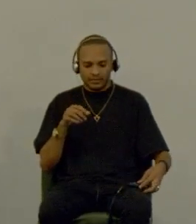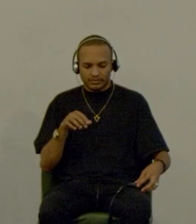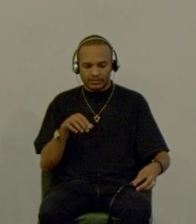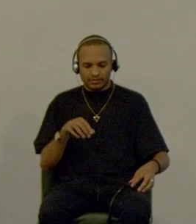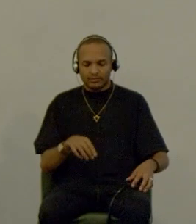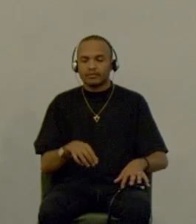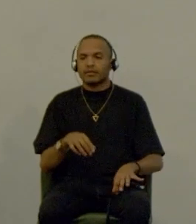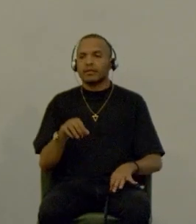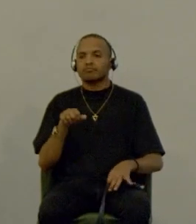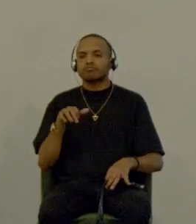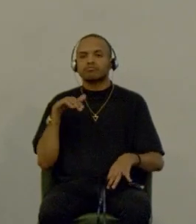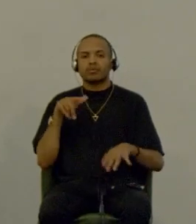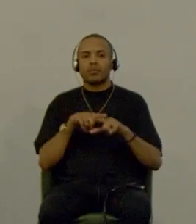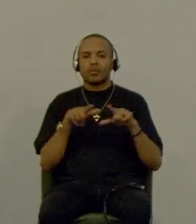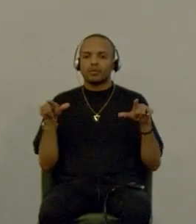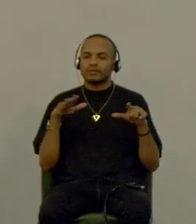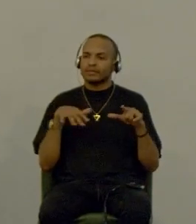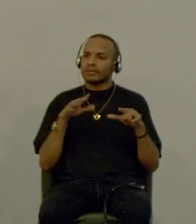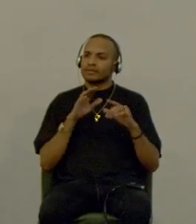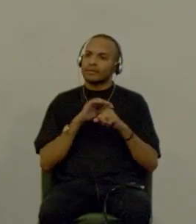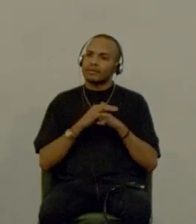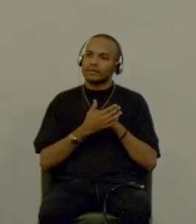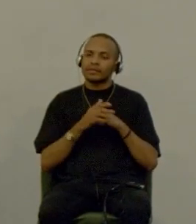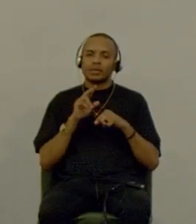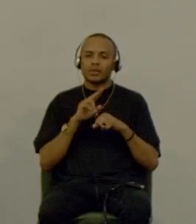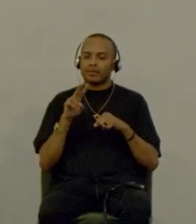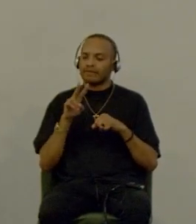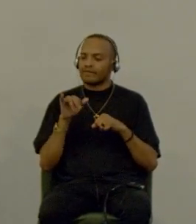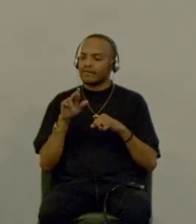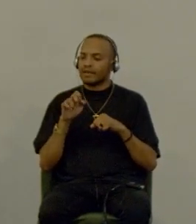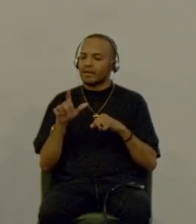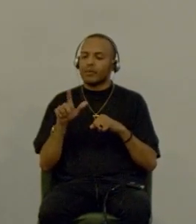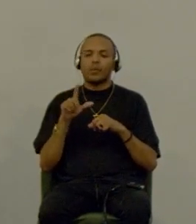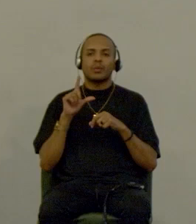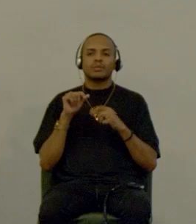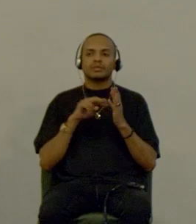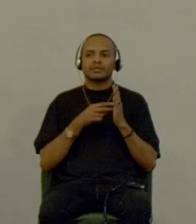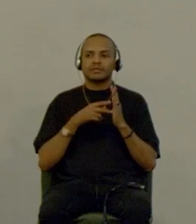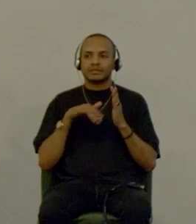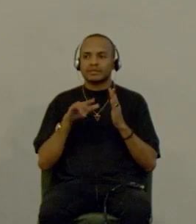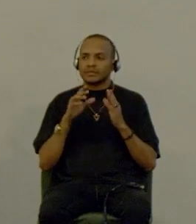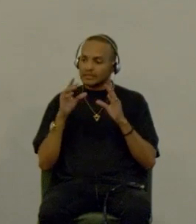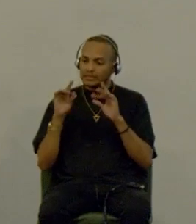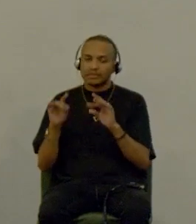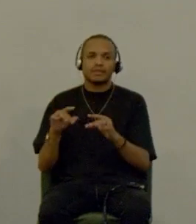dire quoi de redécrire la Terre, d'observer, de contempler un paysage aujourd'hui.